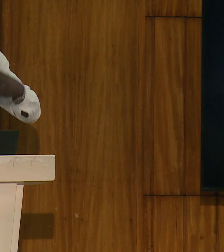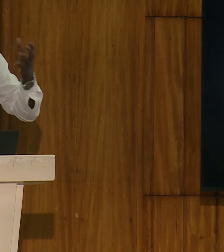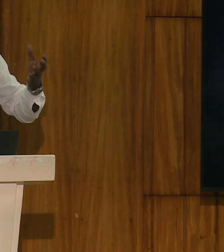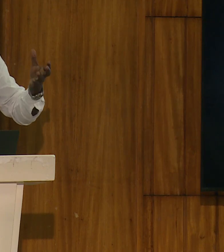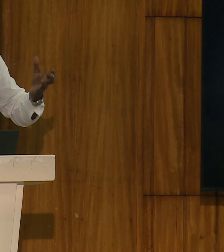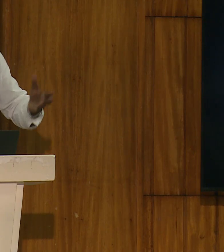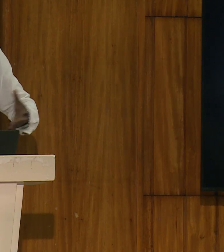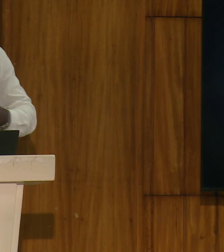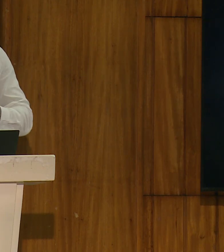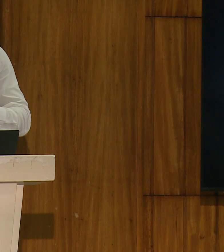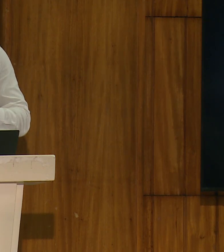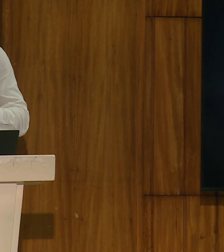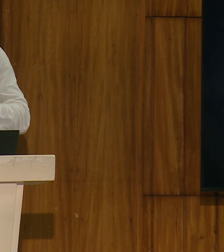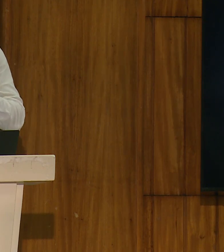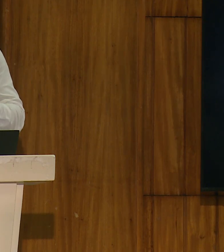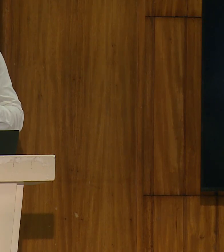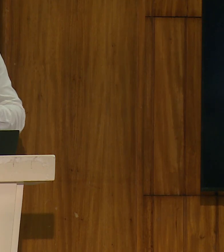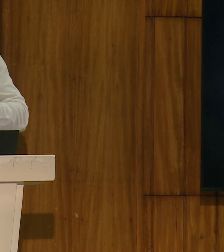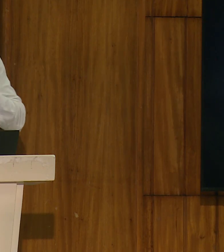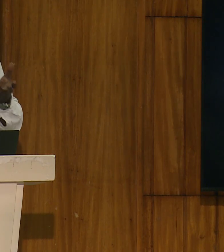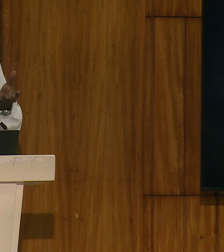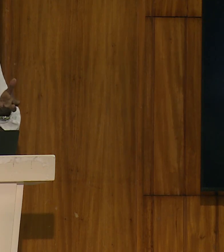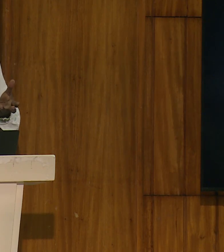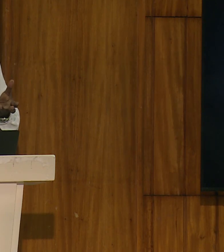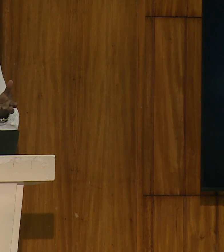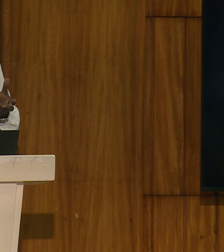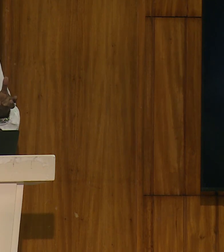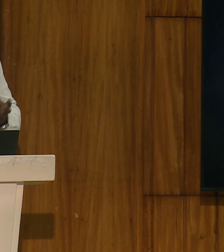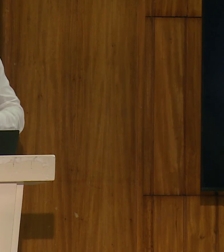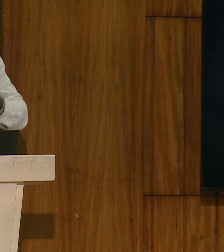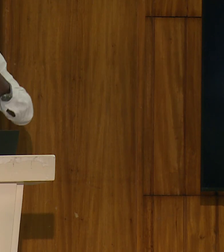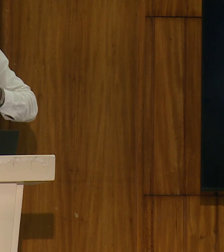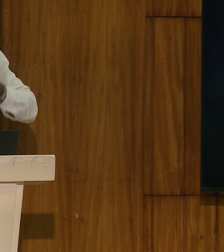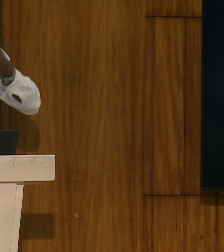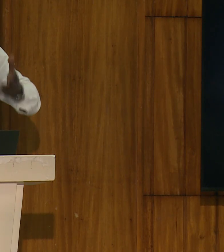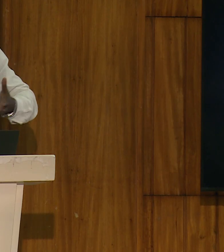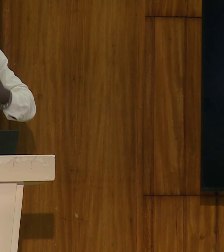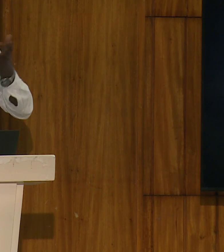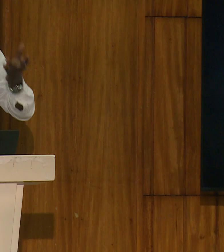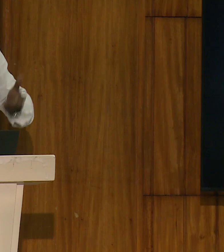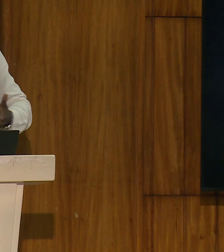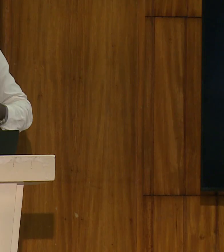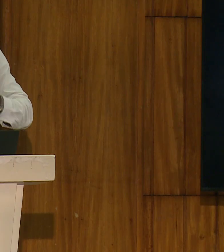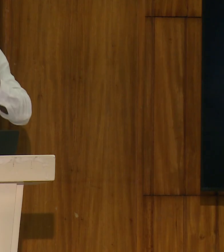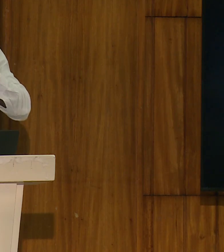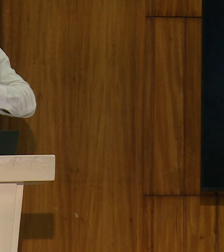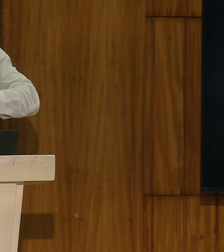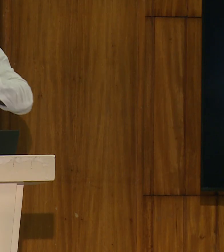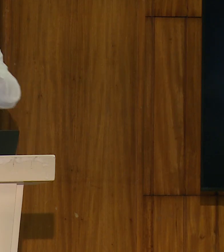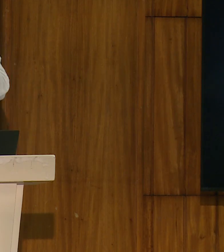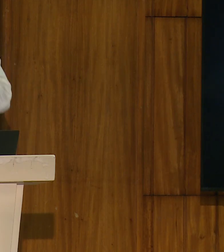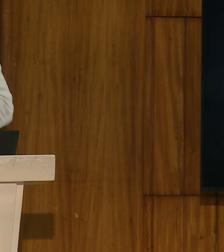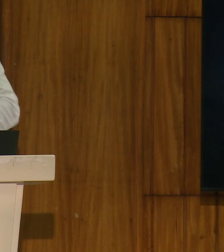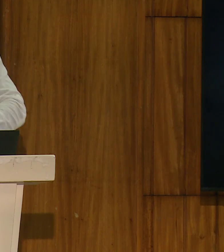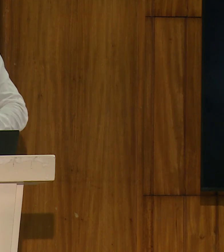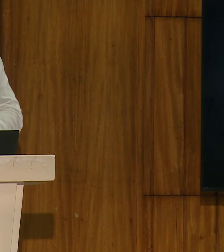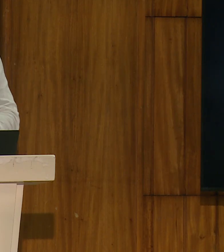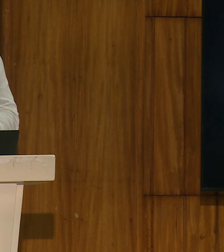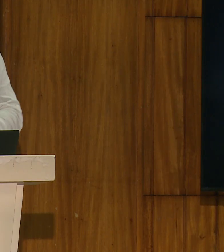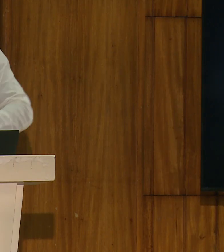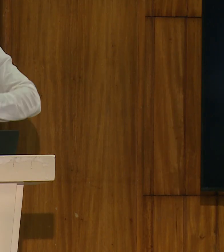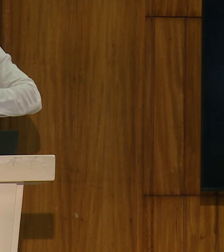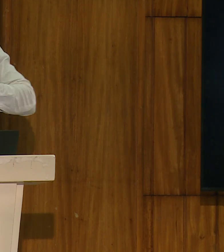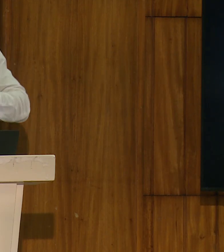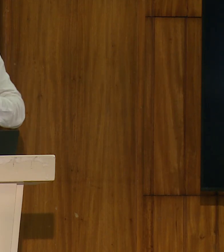puedan crear audiovisuales, material audiovisual, adaptado a su lenguaje, adaptado al contexto del